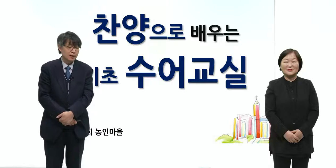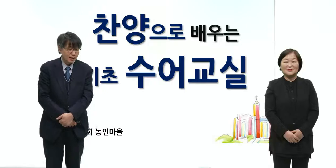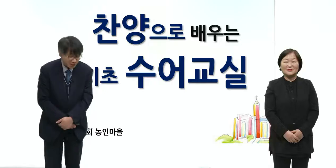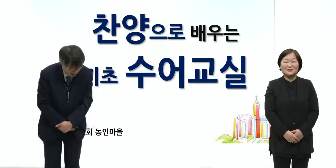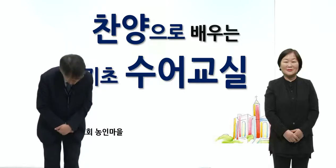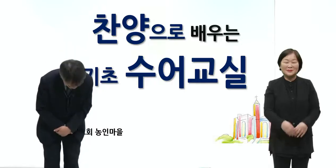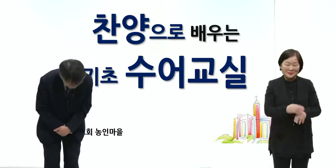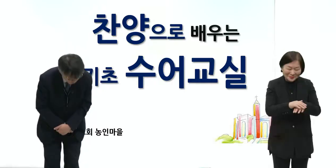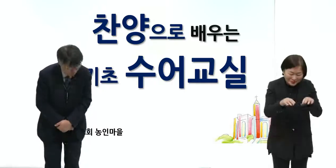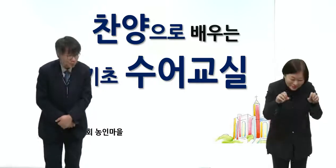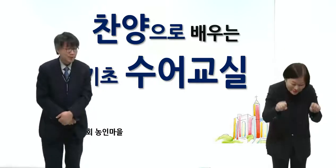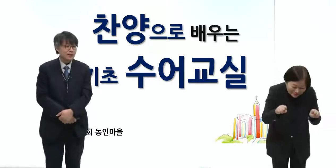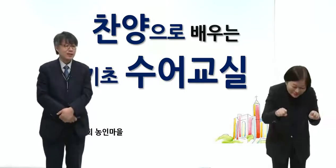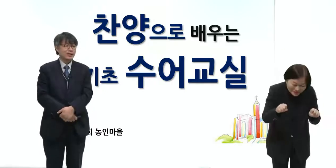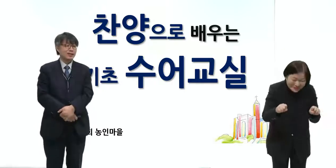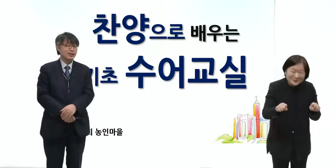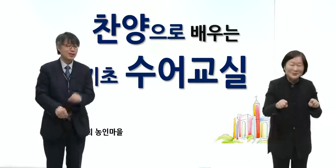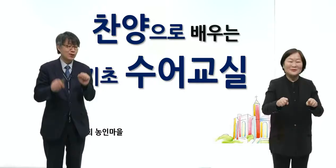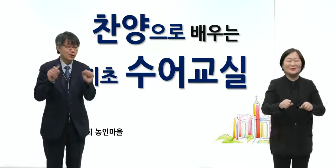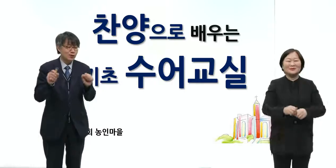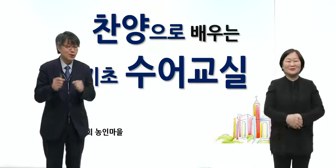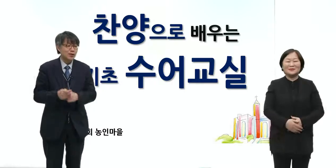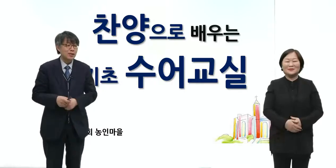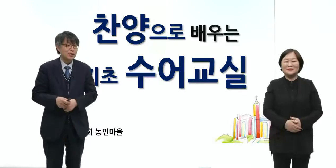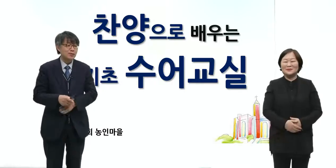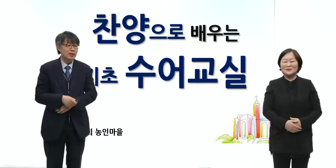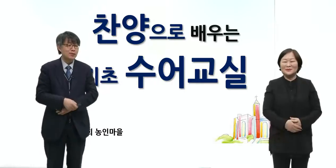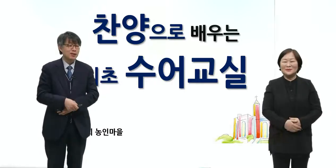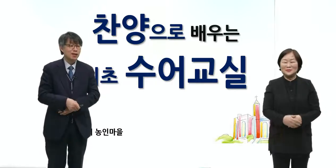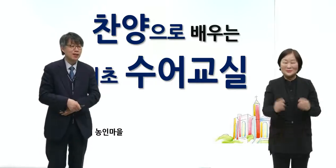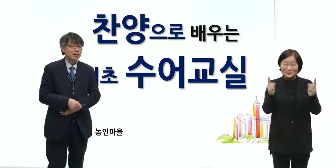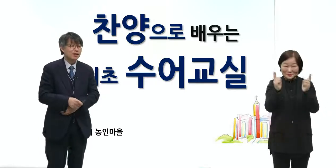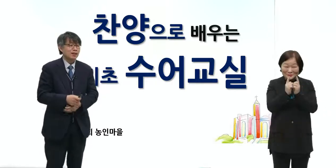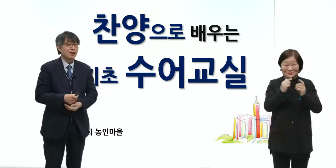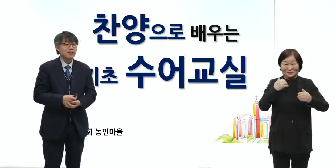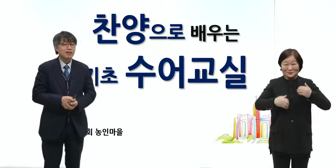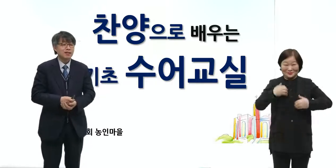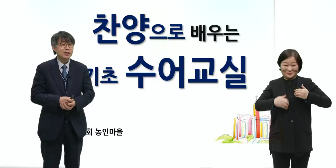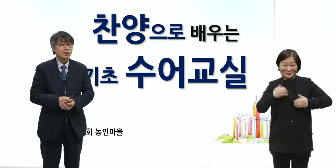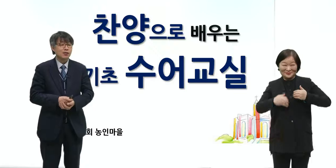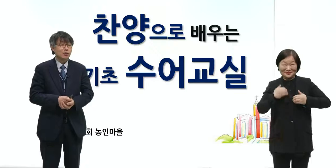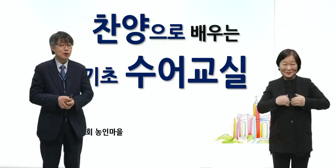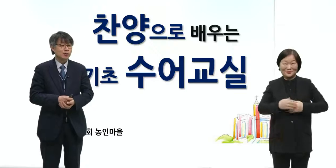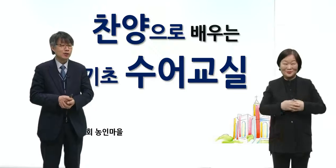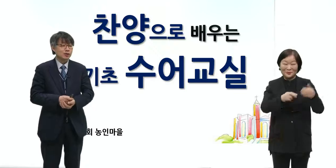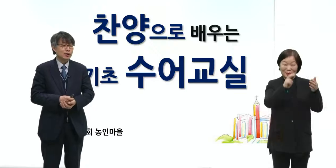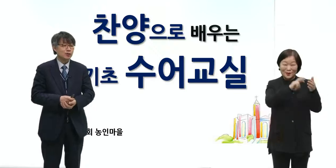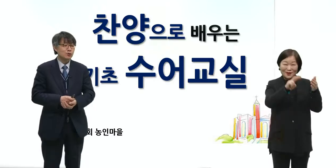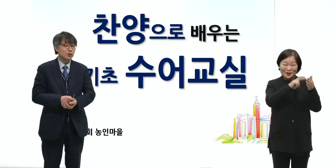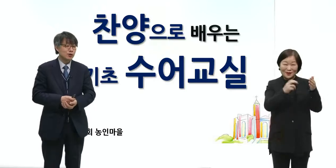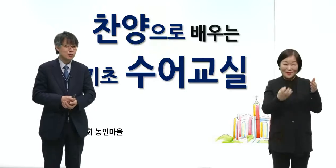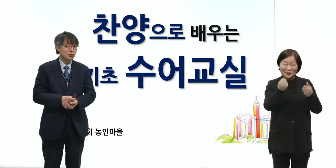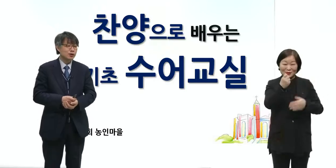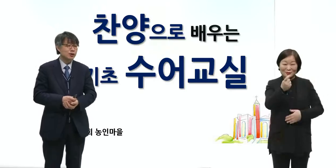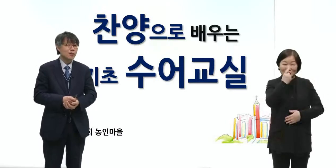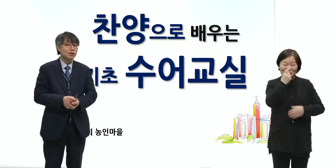네, 안녕하세요. 안녕하세요. 만나서 반갑습니다. 찬양으로 배우는 기초 수호 교실 오늘 세